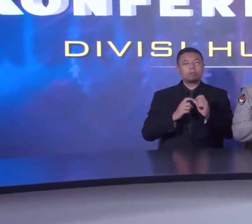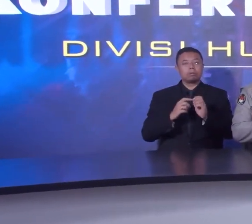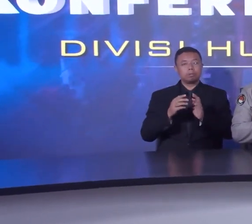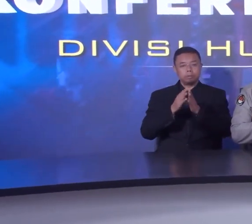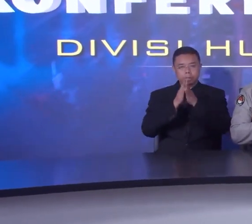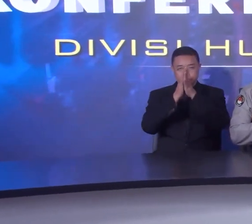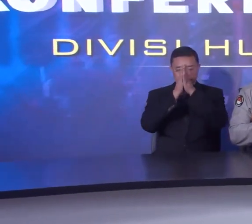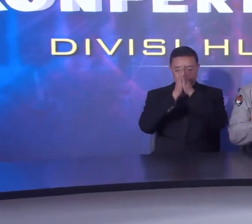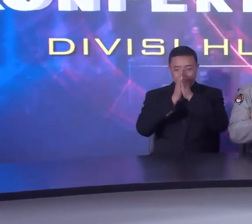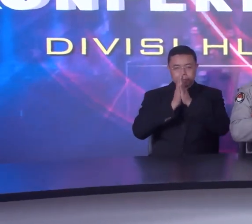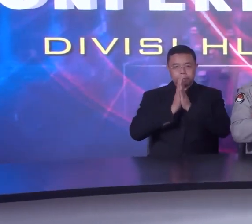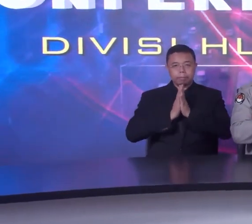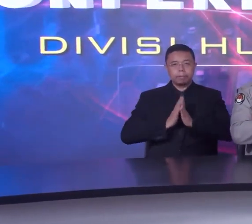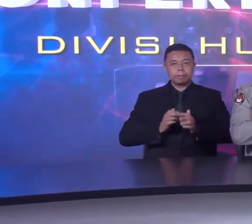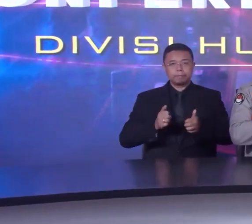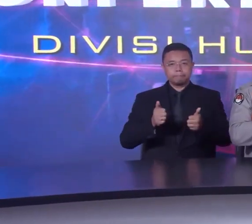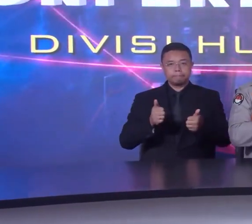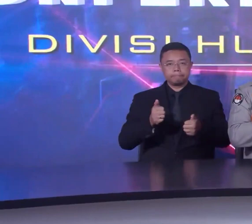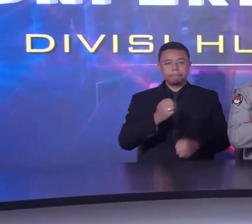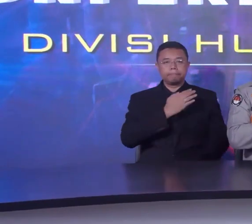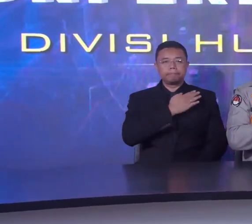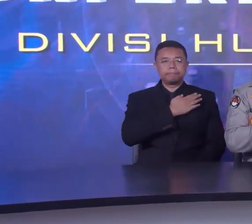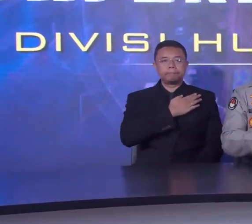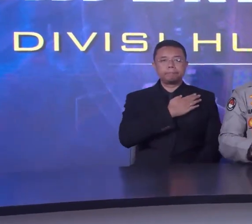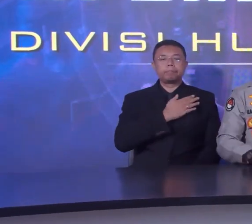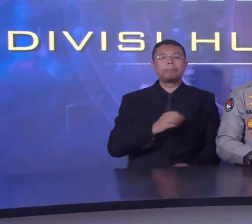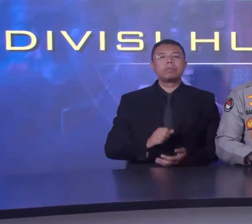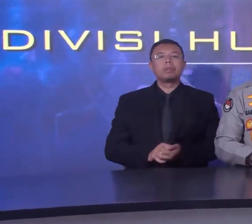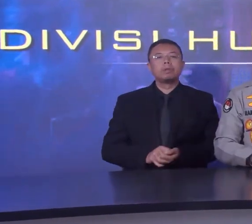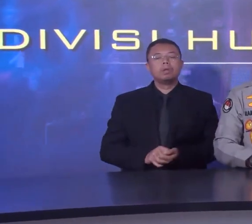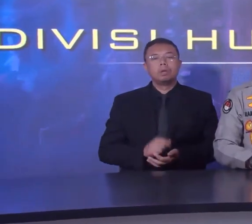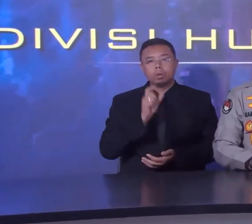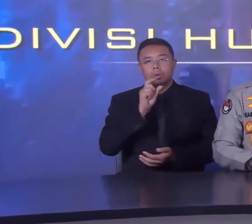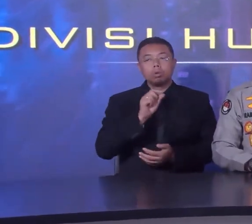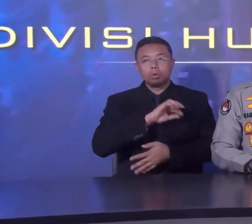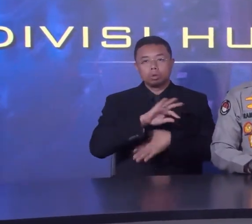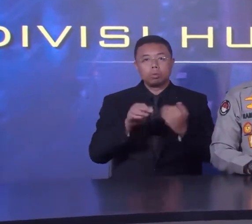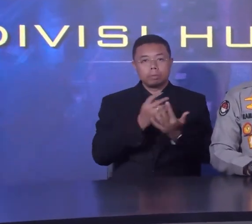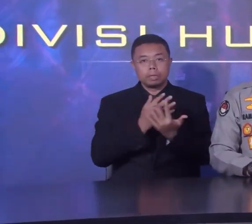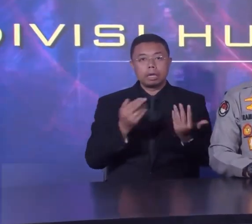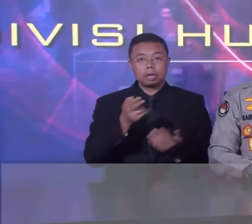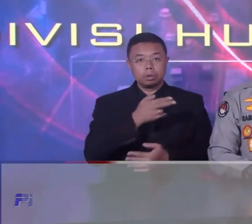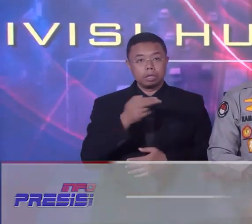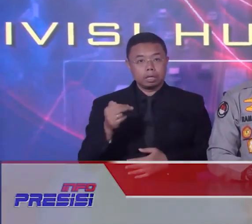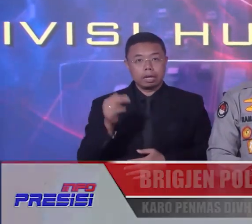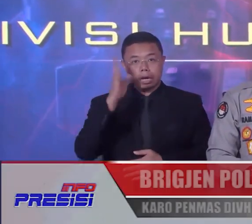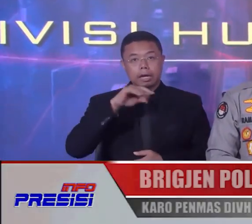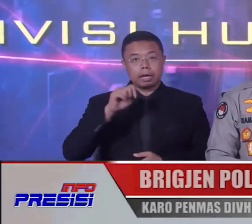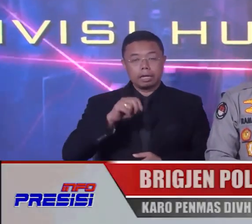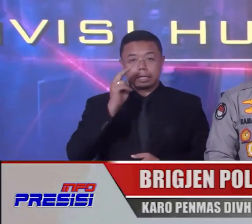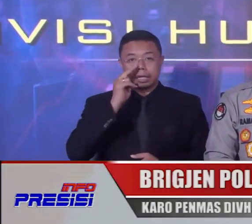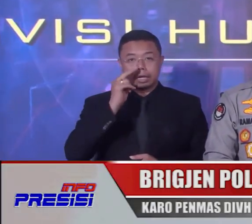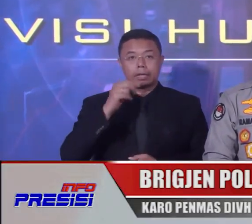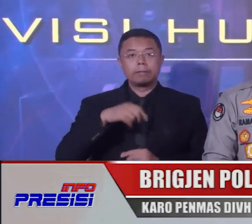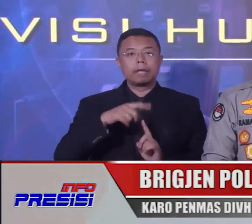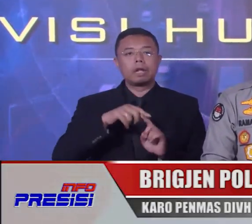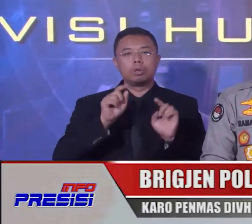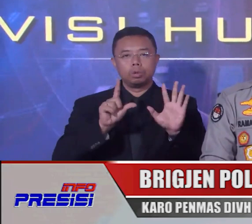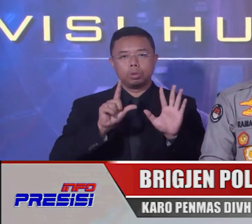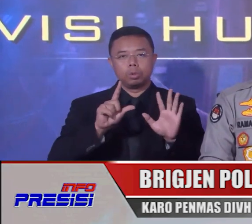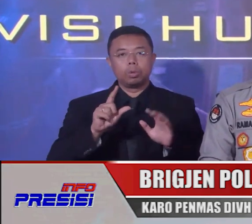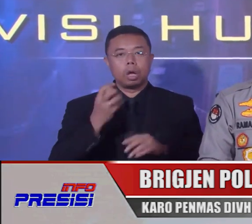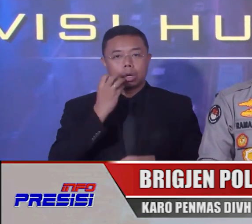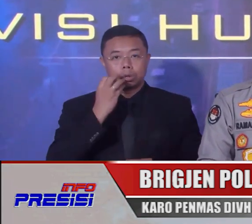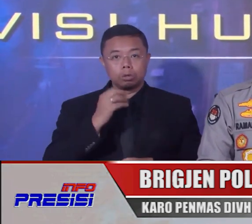nama budaya salam kebajikan salam presisi Kepada seluruh masyarakat Indonesia pada hari ini Senin 7